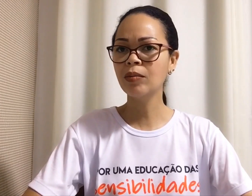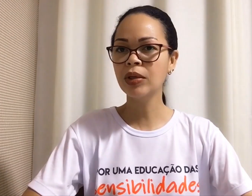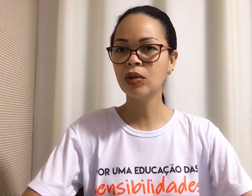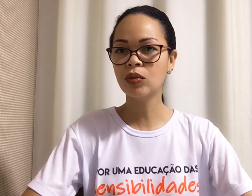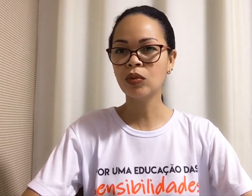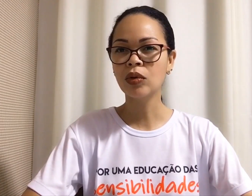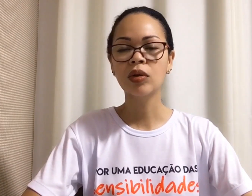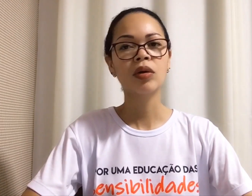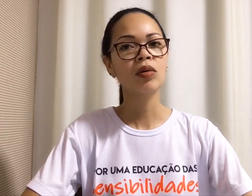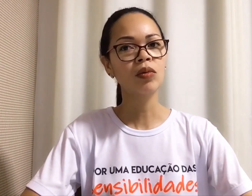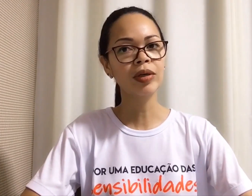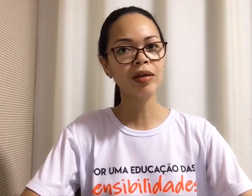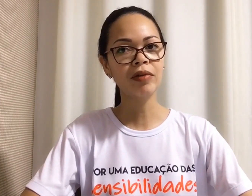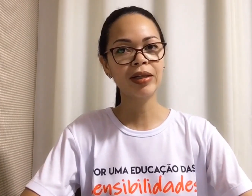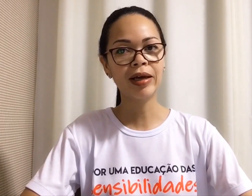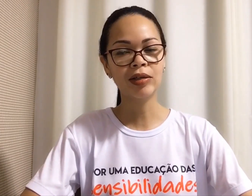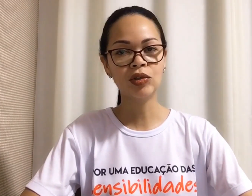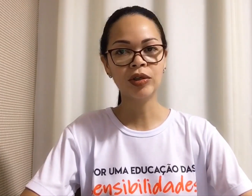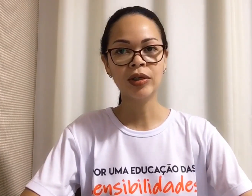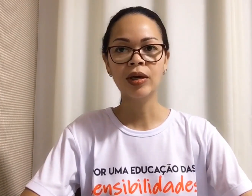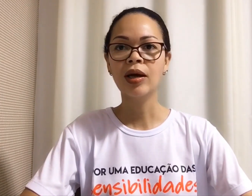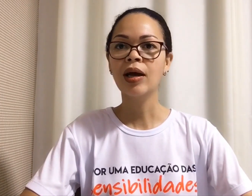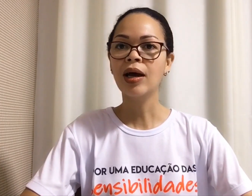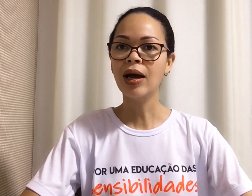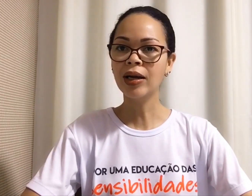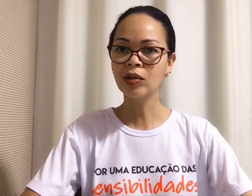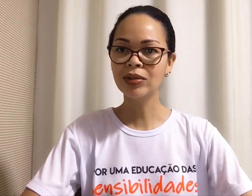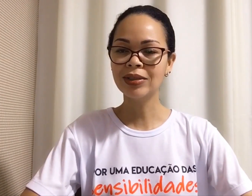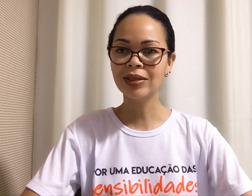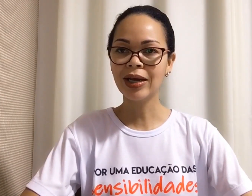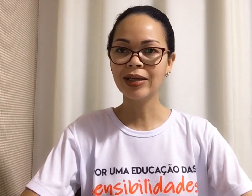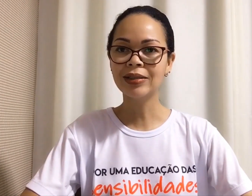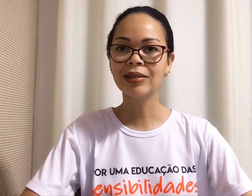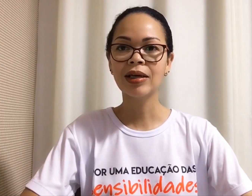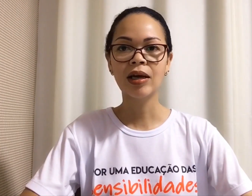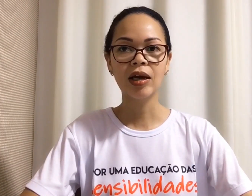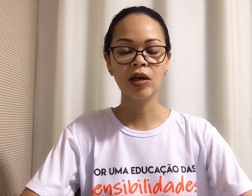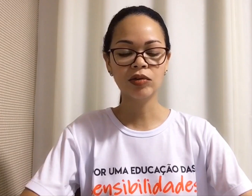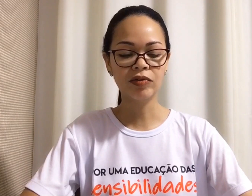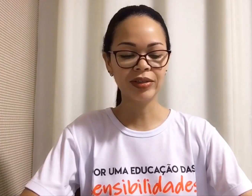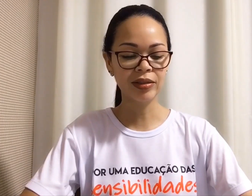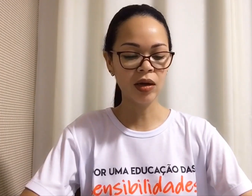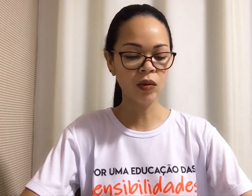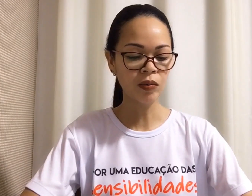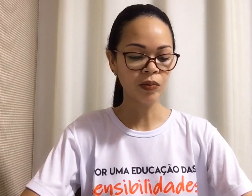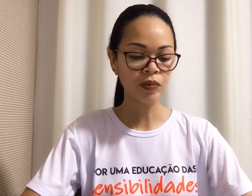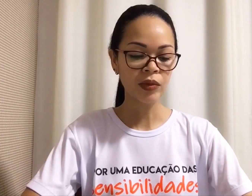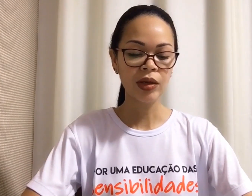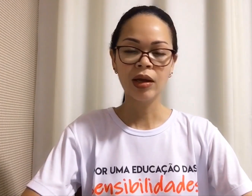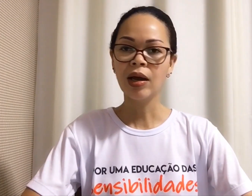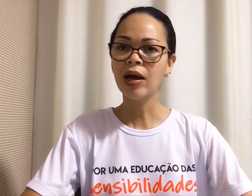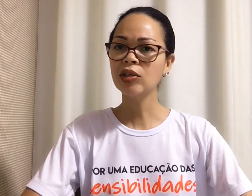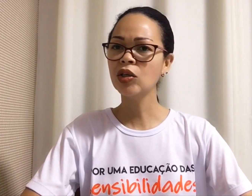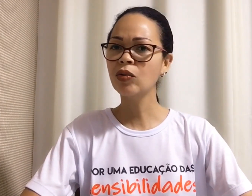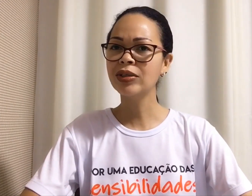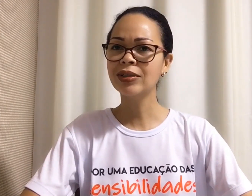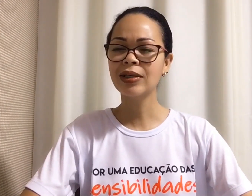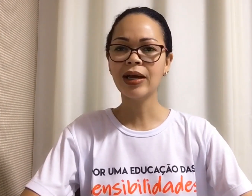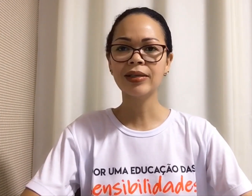é mito, o que é verdade. A língua de sinais é universal? As línguas de sinais